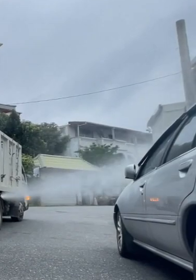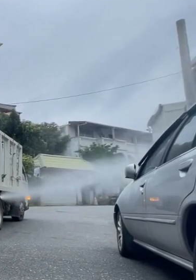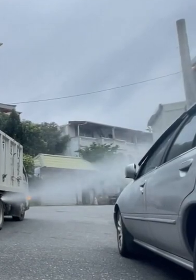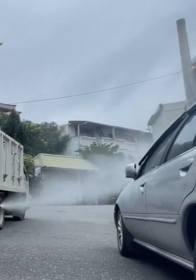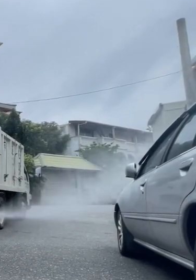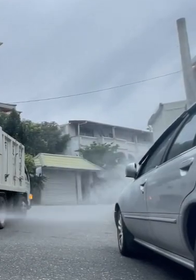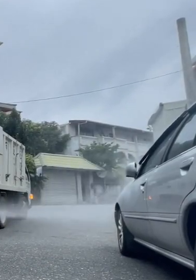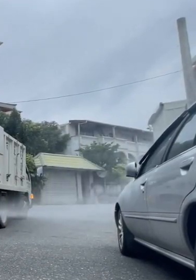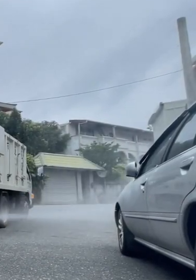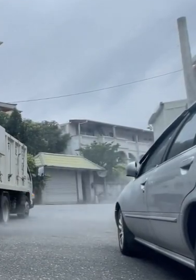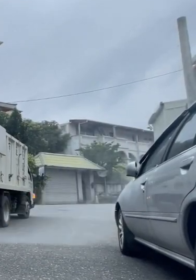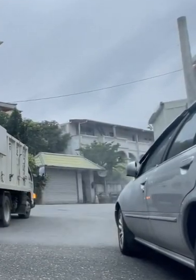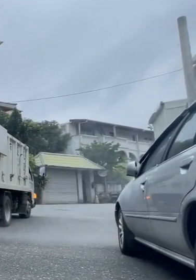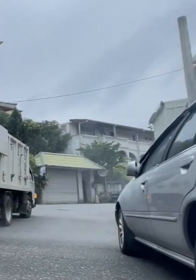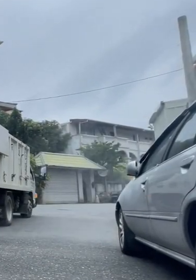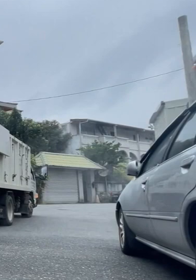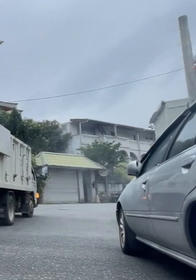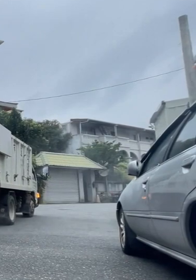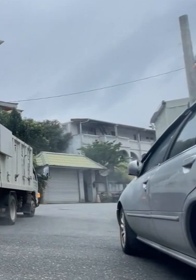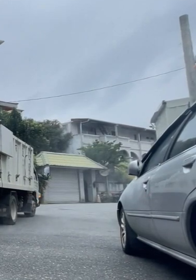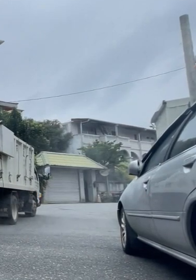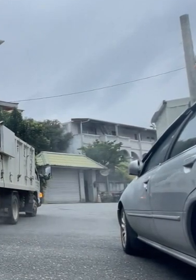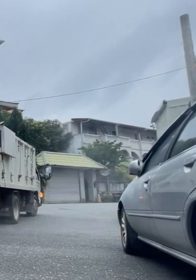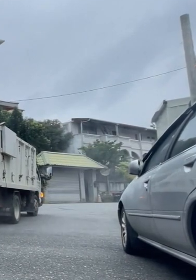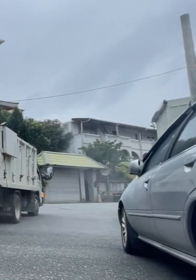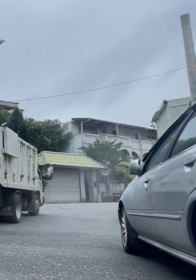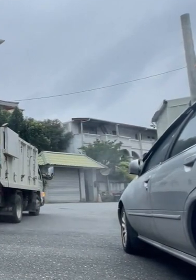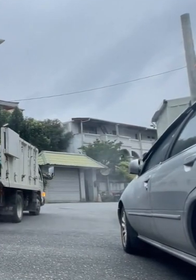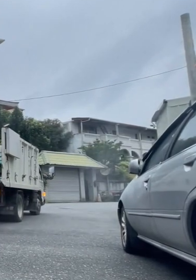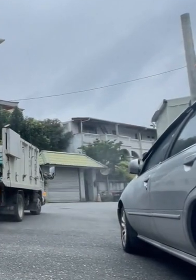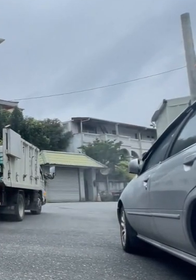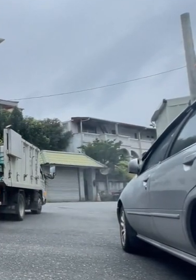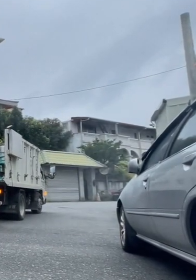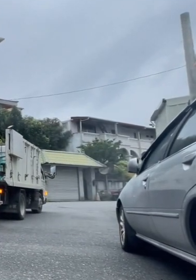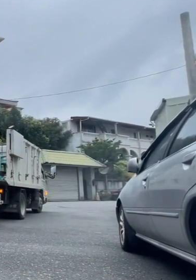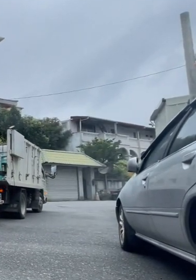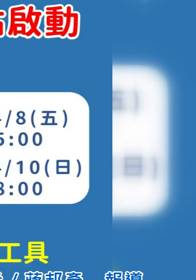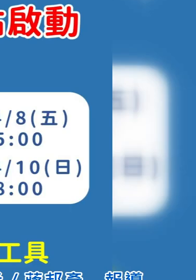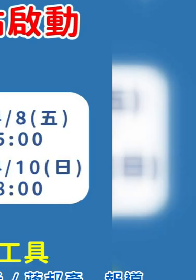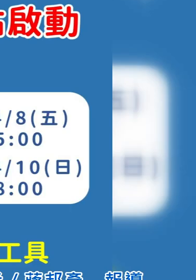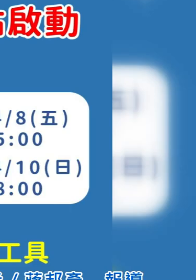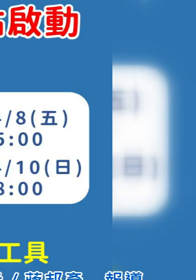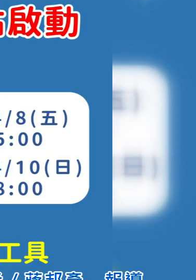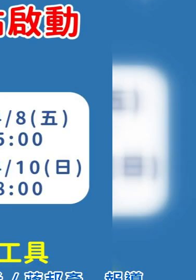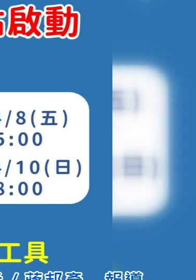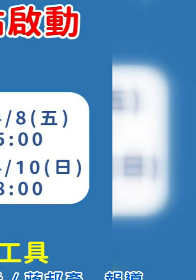花莲县卫生局提醒民众，如有足迹重叠，请尽速快筛或利用社区快筛站，